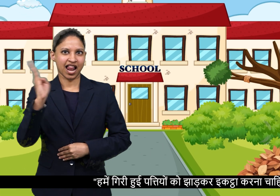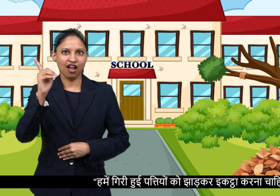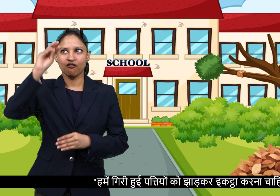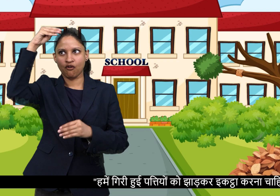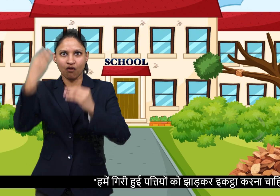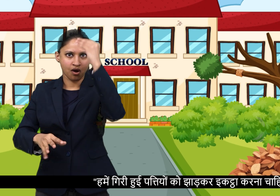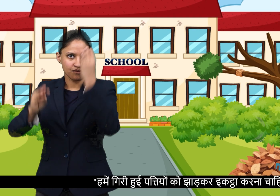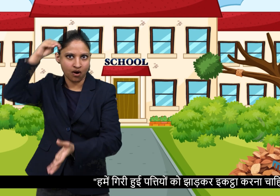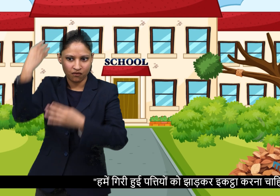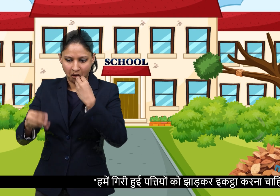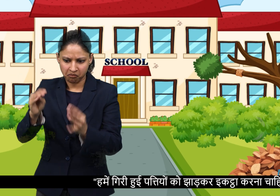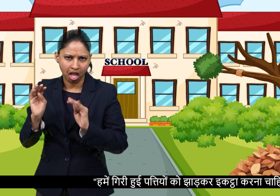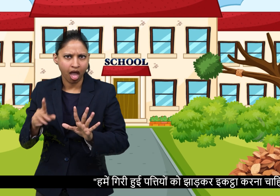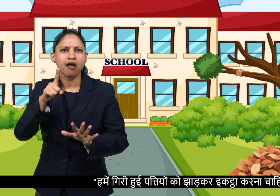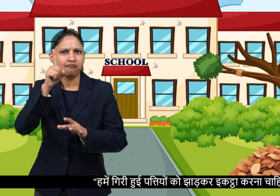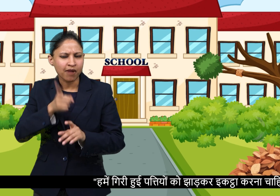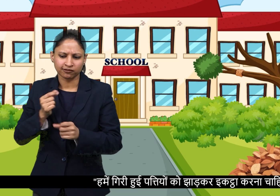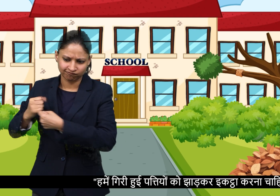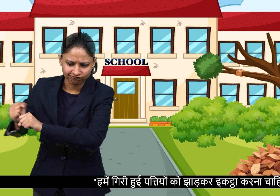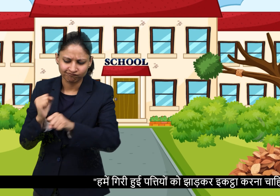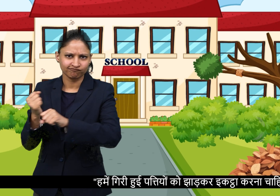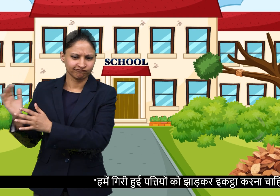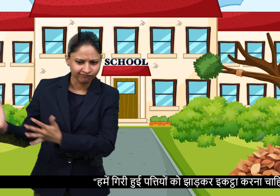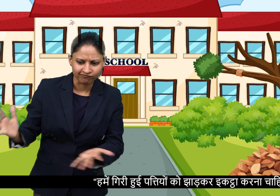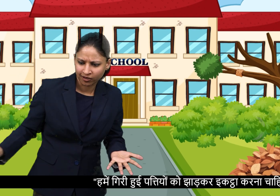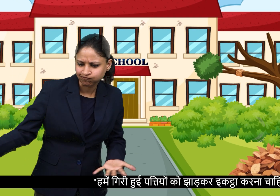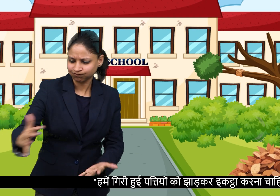हमें गिरी हुई पत्तियों को झाड़कर इकट्ठा करना चाहिए।